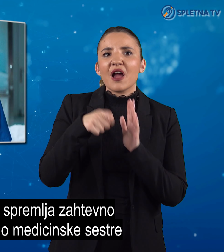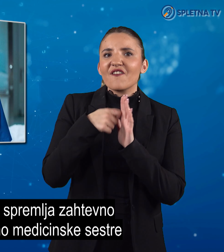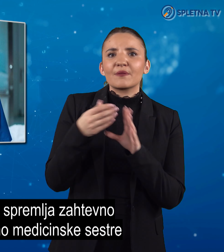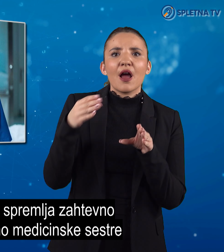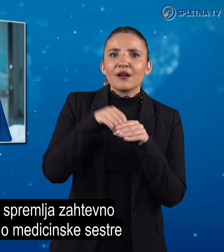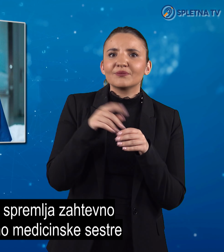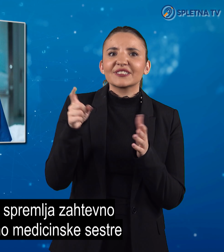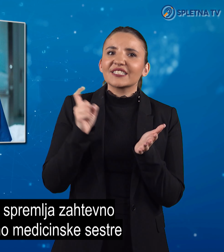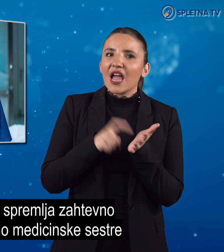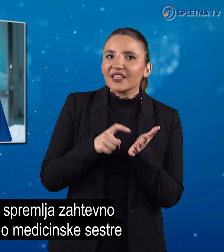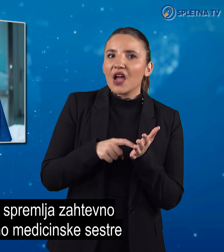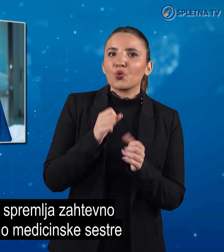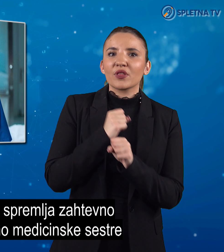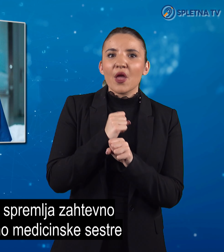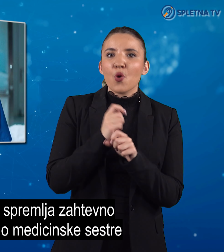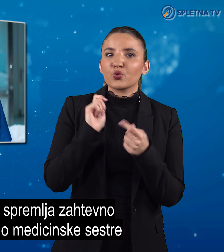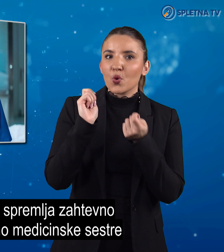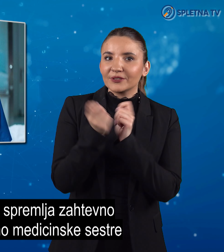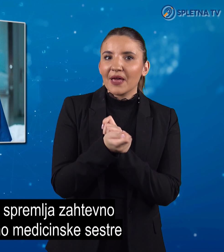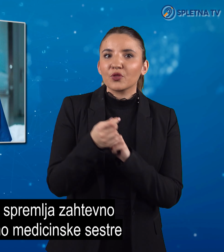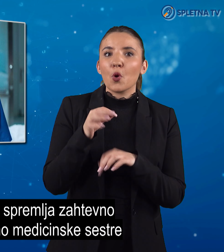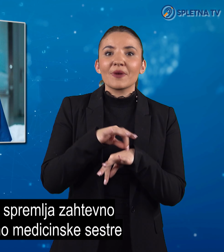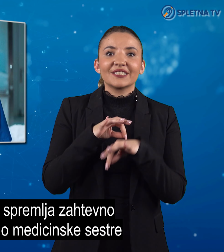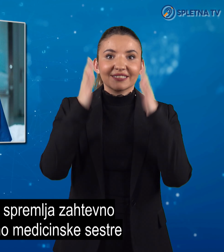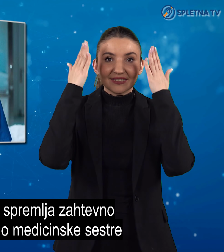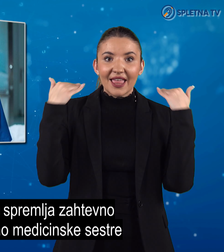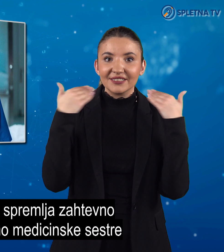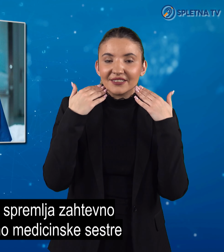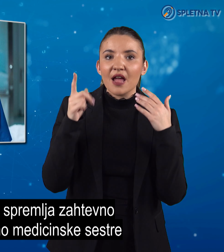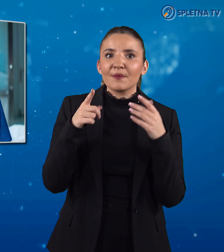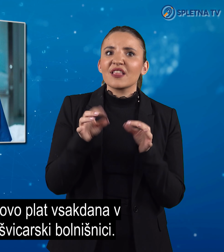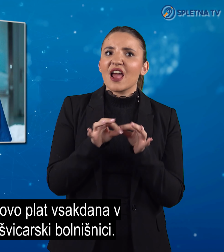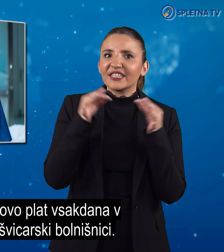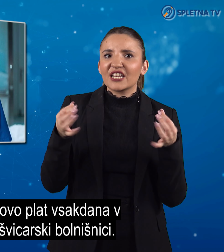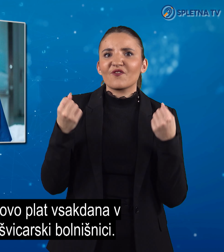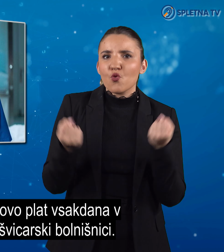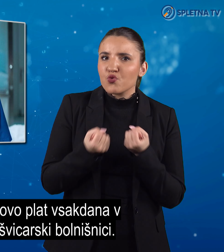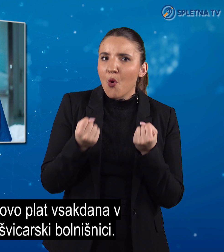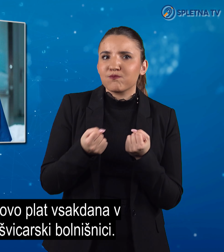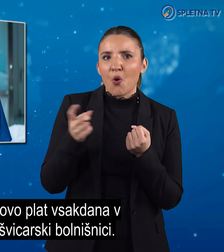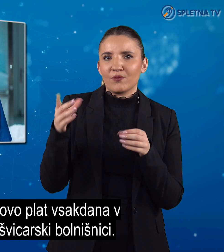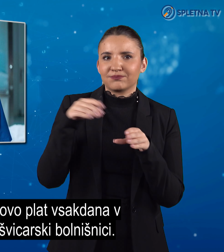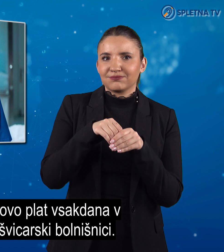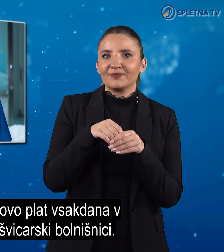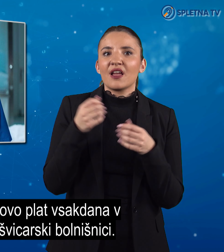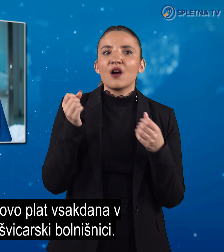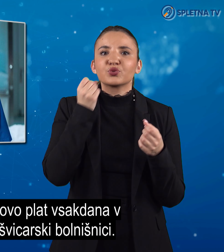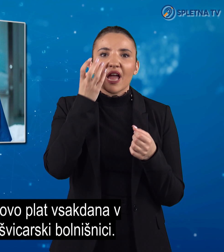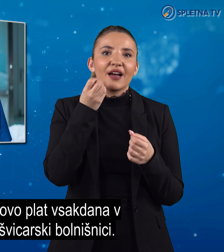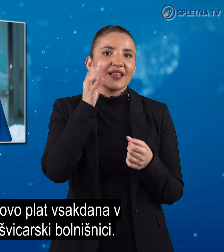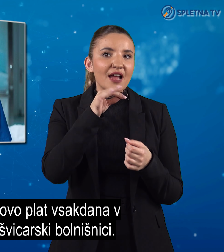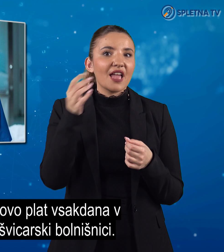filma spremlja zahtevno delovno izmeno medicinske sestre in razkriva surovo plat vsakdana v obremenjeni